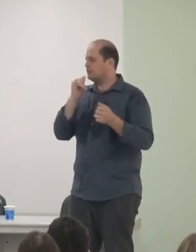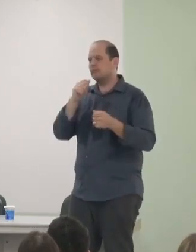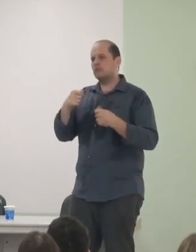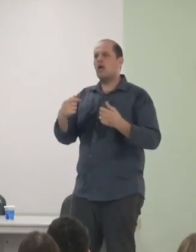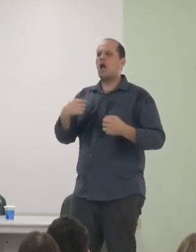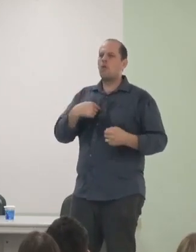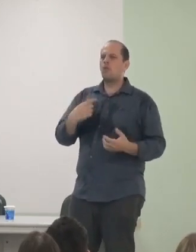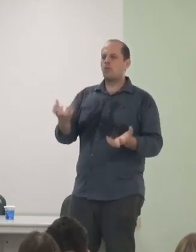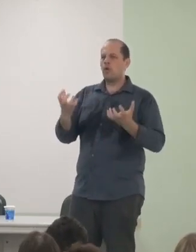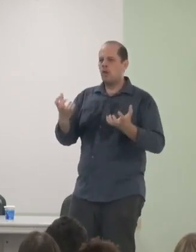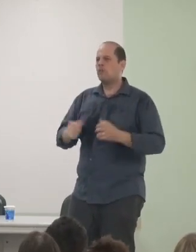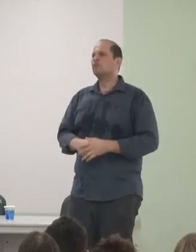né, a gente utiliza isso. Então,